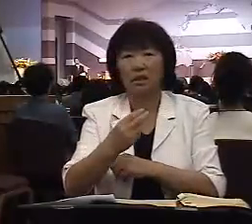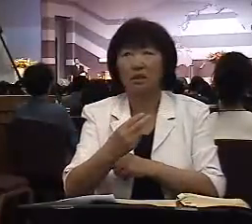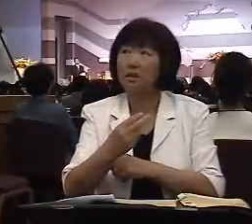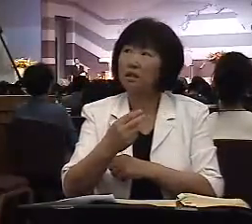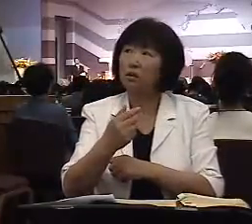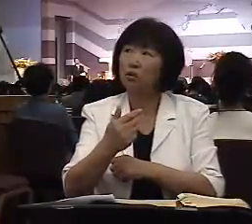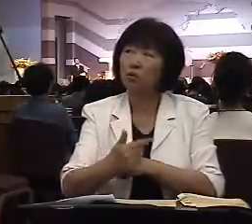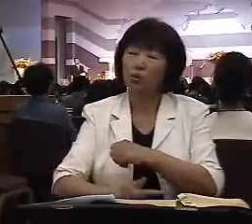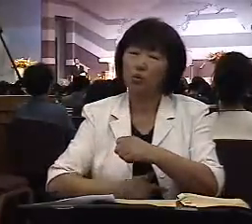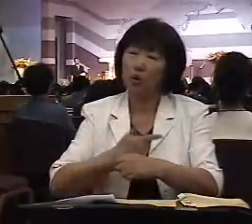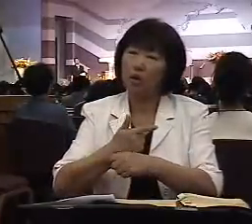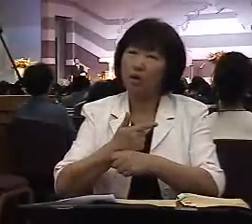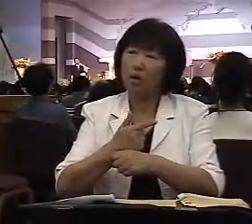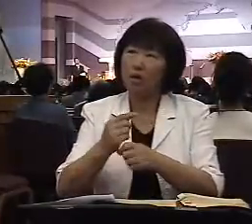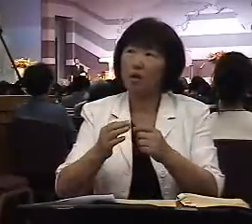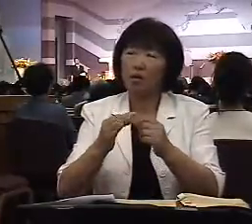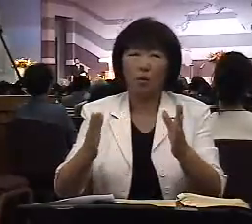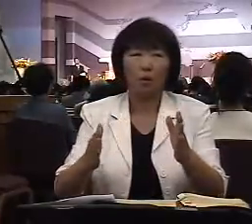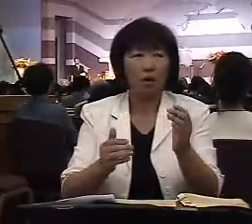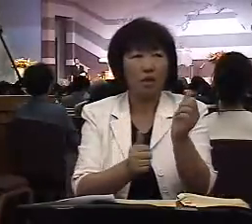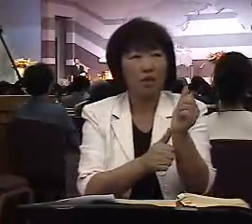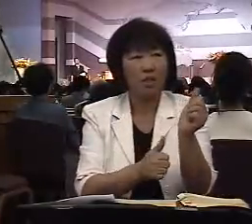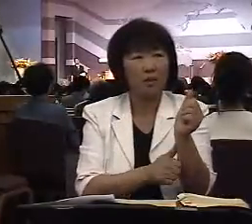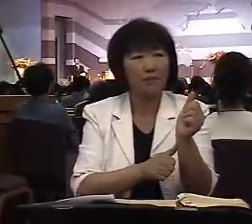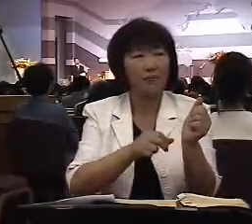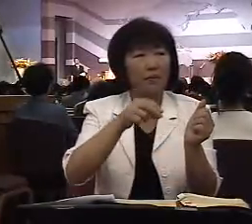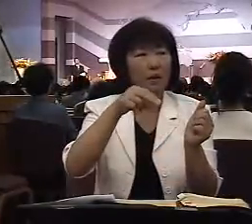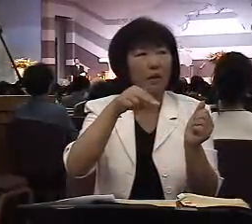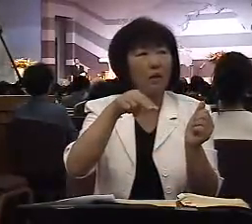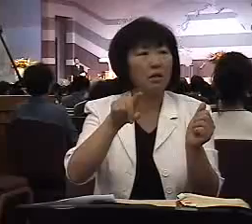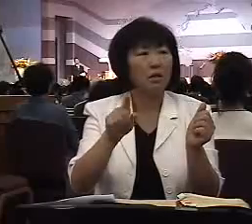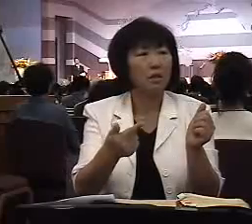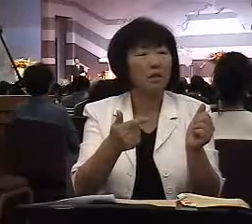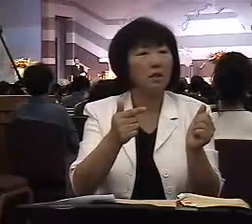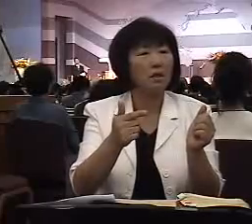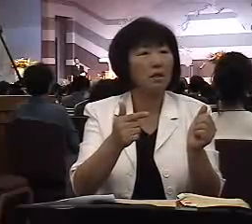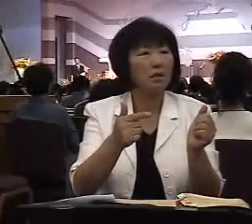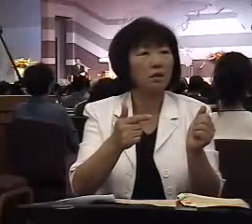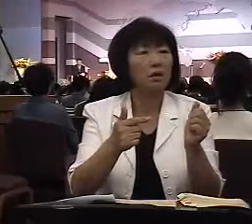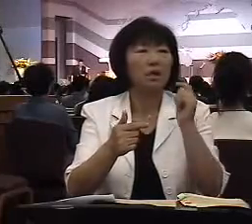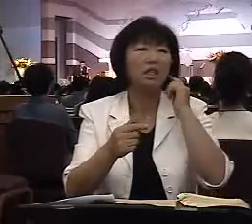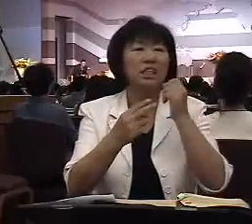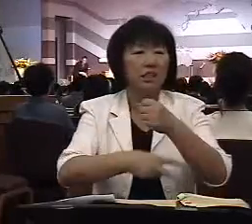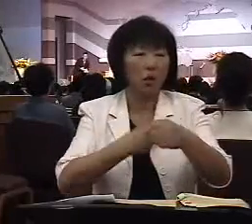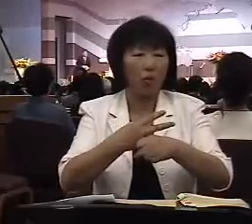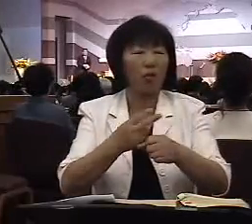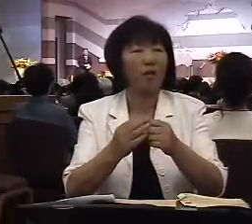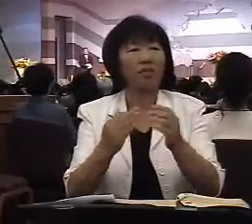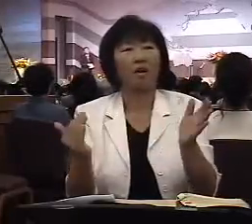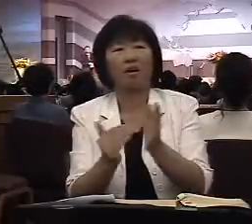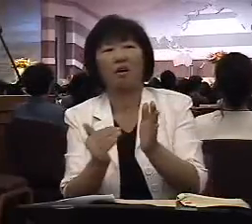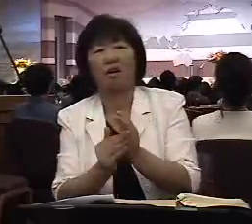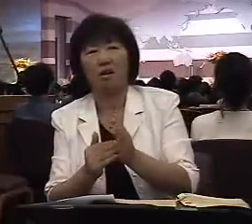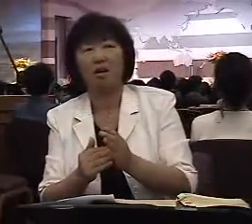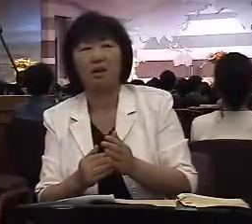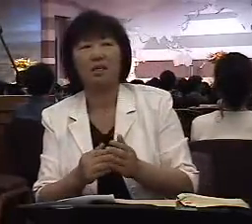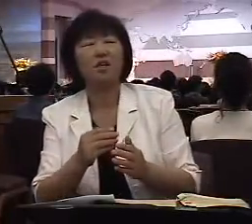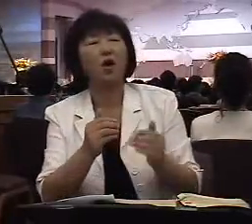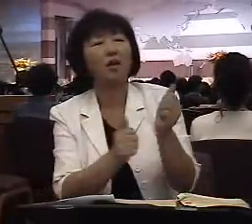하시느라고 수고하셨고 이제 귀한 사역 맡아주실 터인데 박 목사님 나오실 때 뜨거운 박수로 환영하겠습니다.